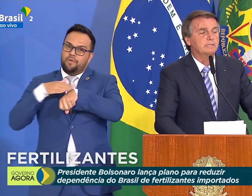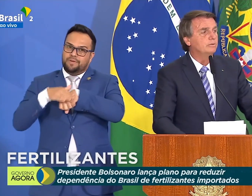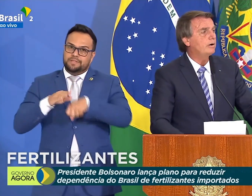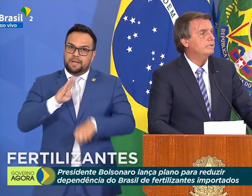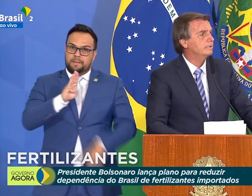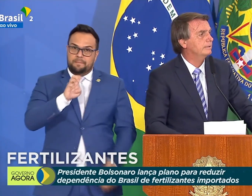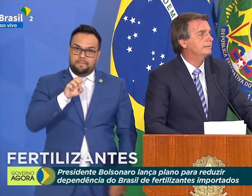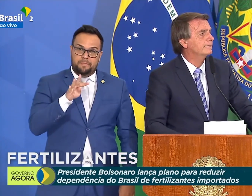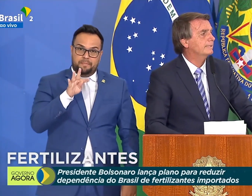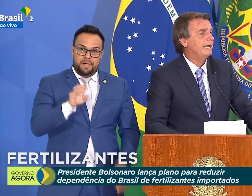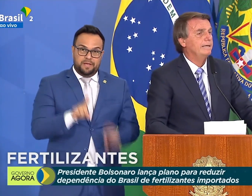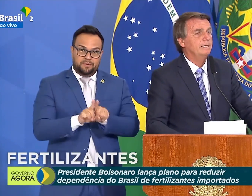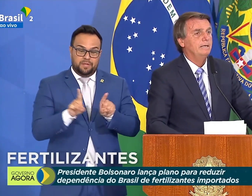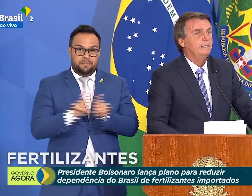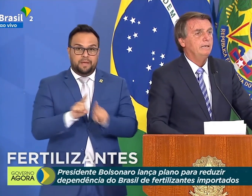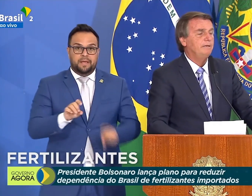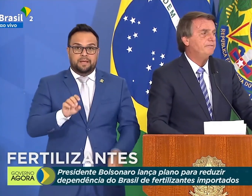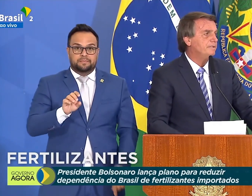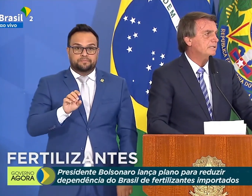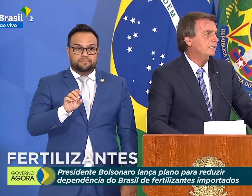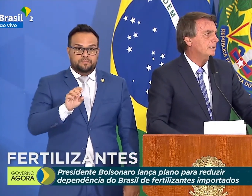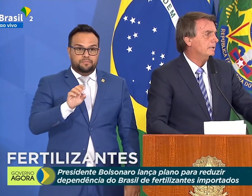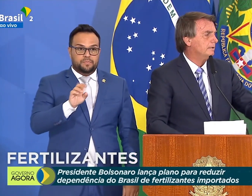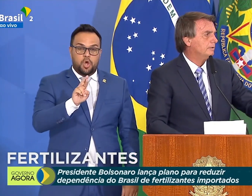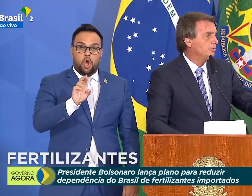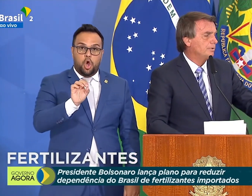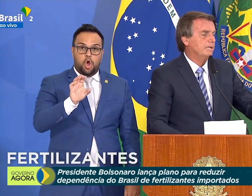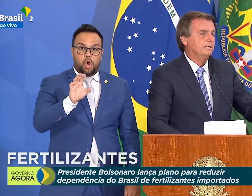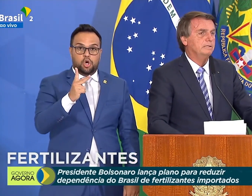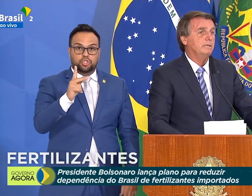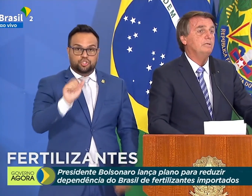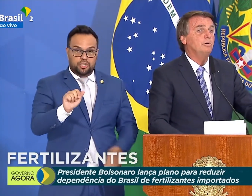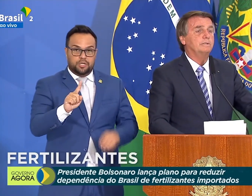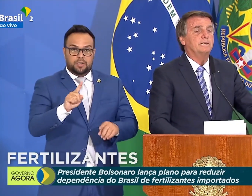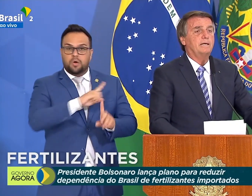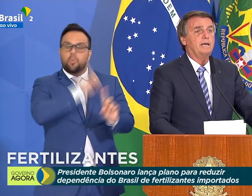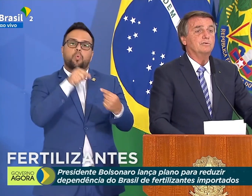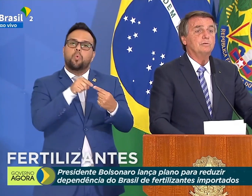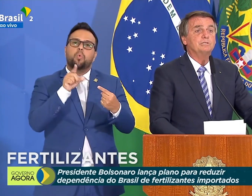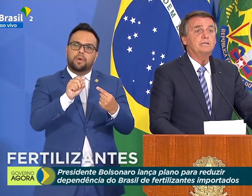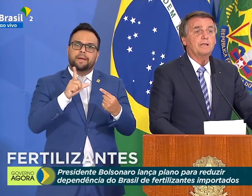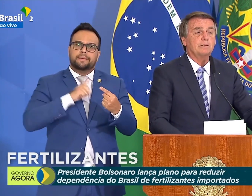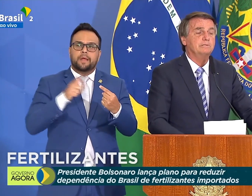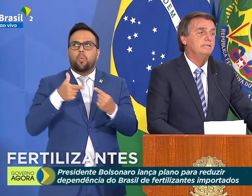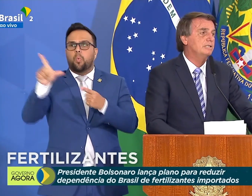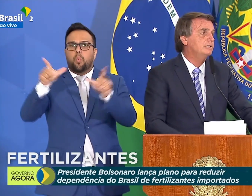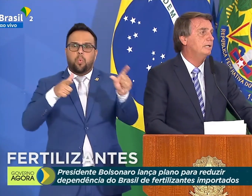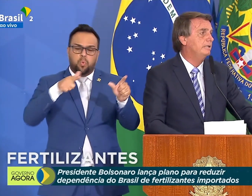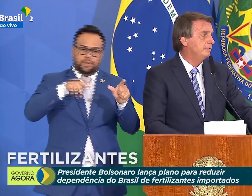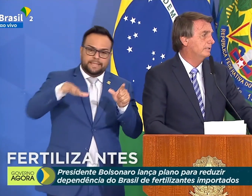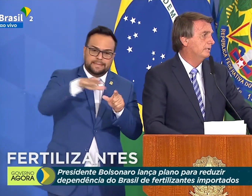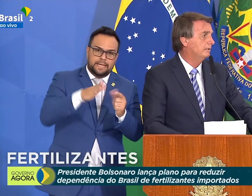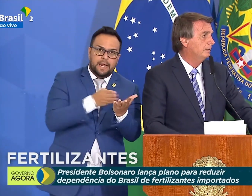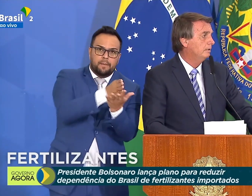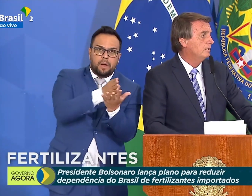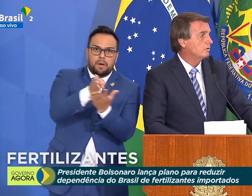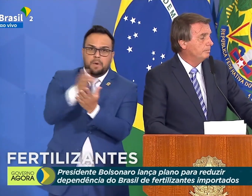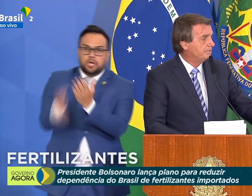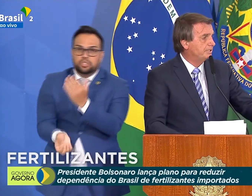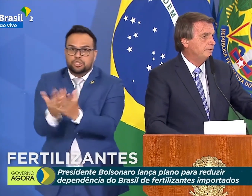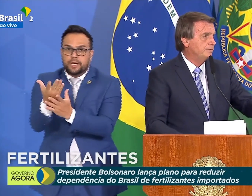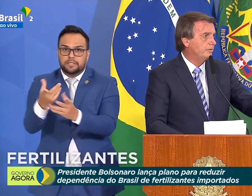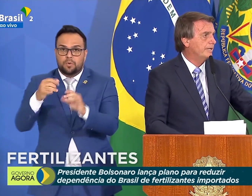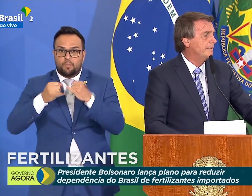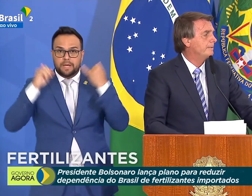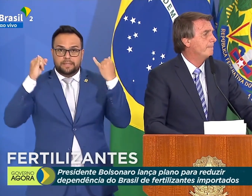com o almirante Rocha, da SAE, ele visa nos atender em outras áreas, como geração de energia hídrica.